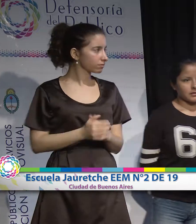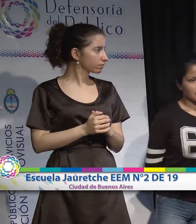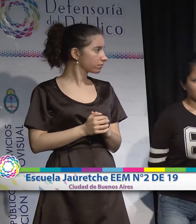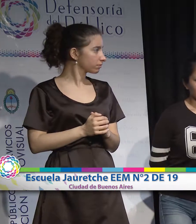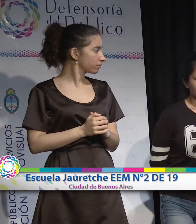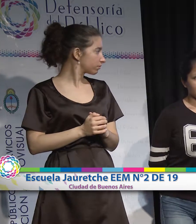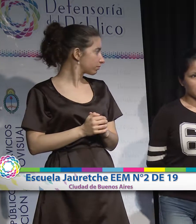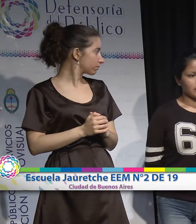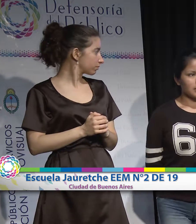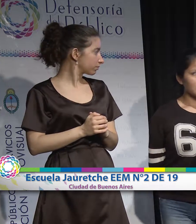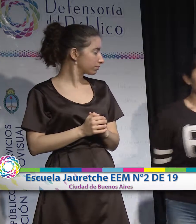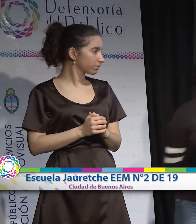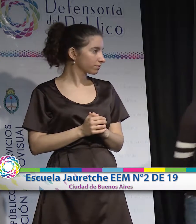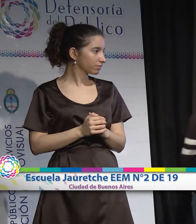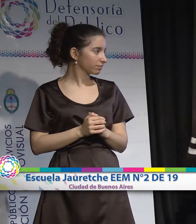Solo eso.